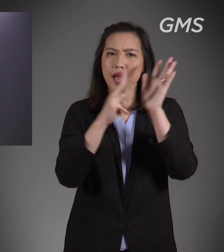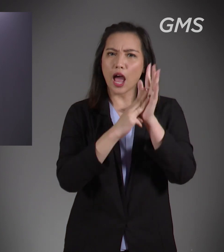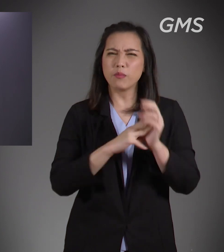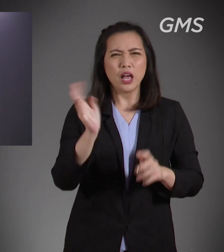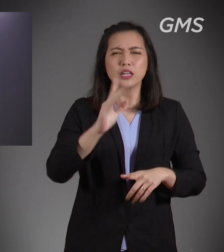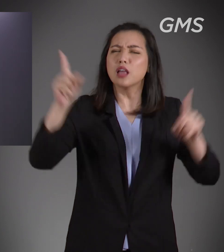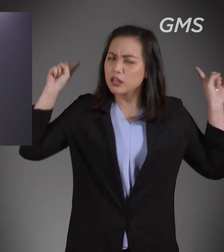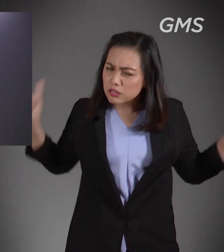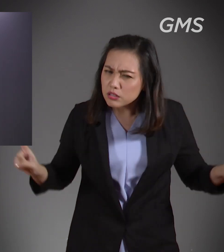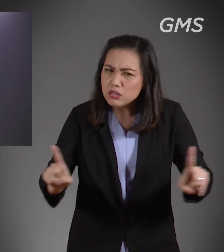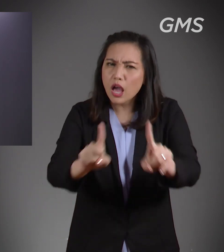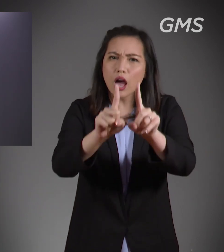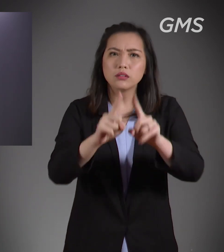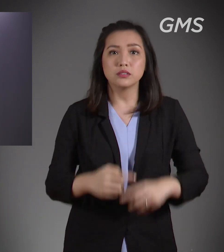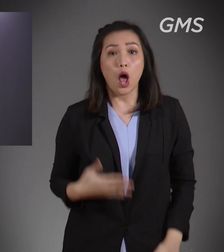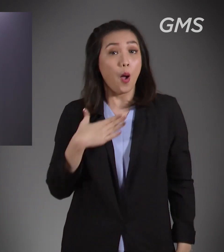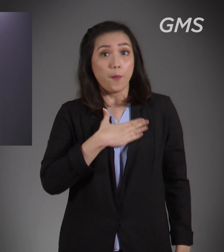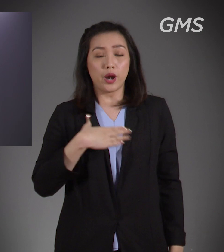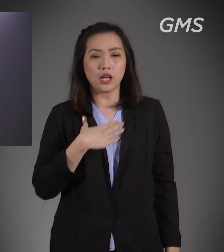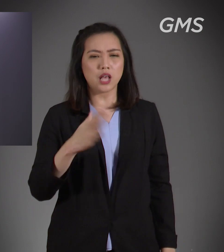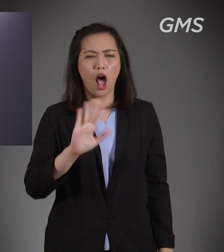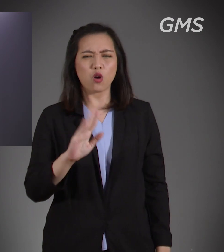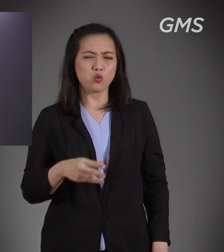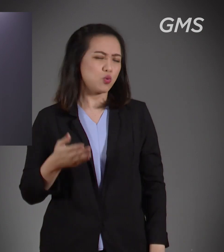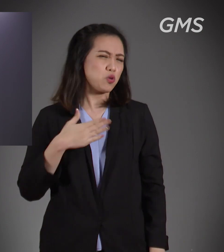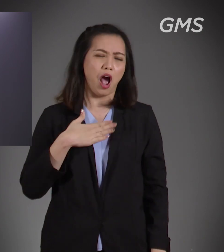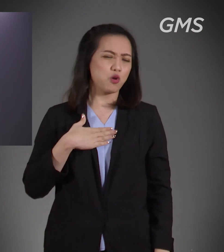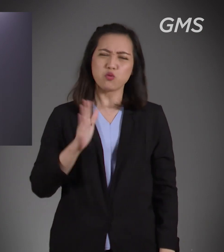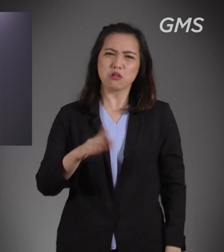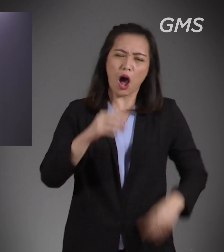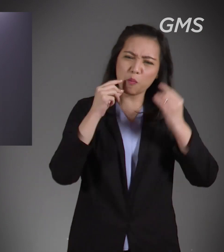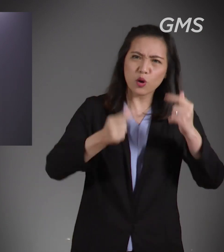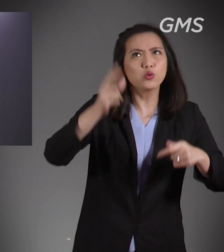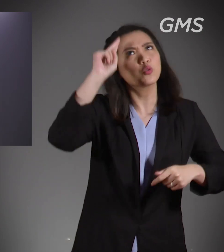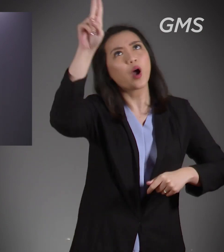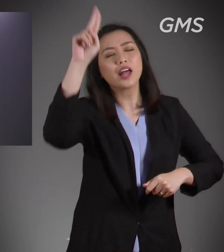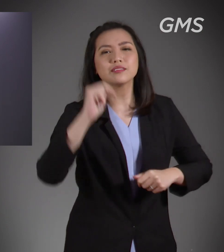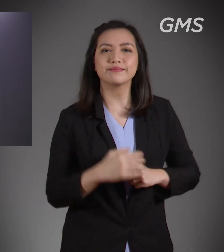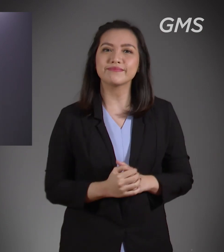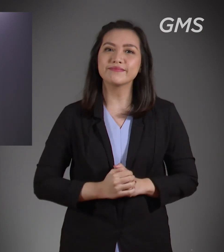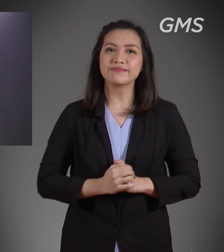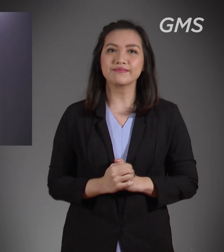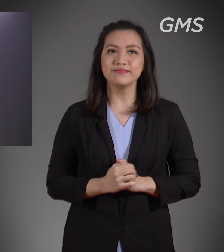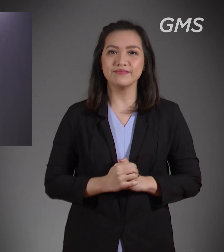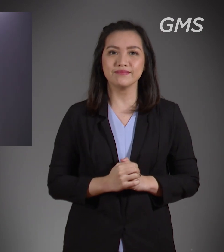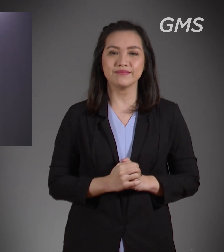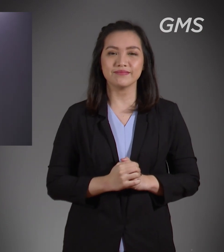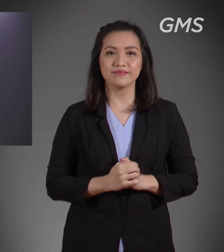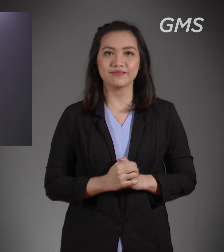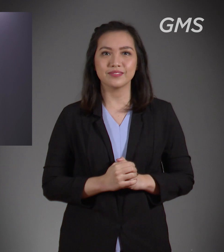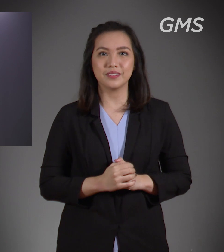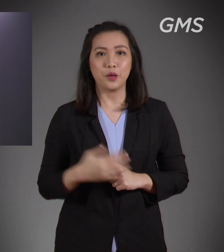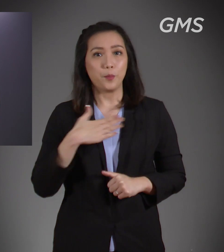mulai tidak perlu agama, gitulah bahasa orang dunia. Tapi kalau kita kan bukan roh agamawi. Dia gak perlu